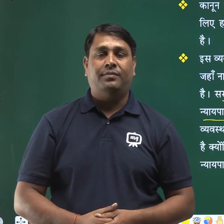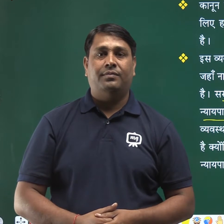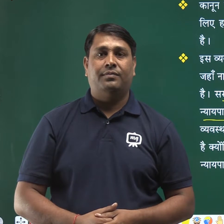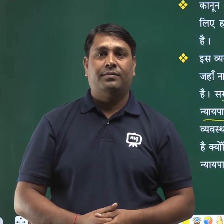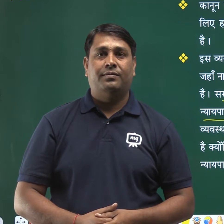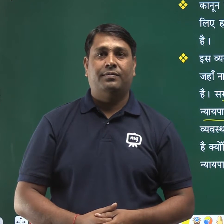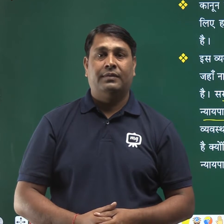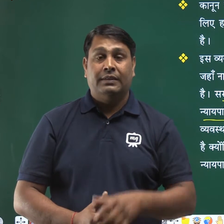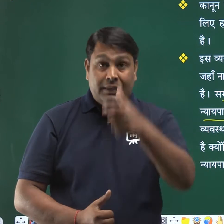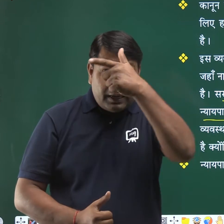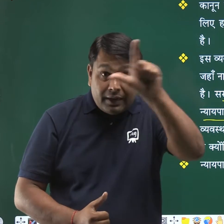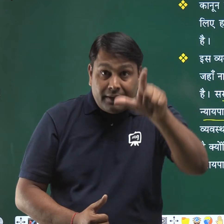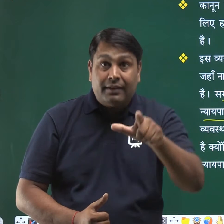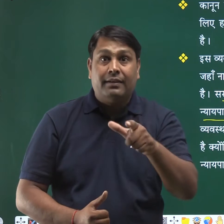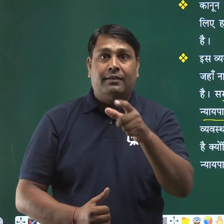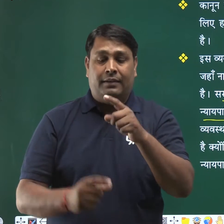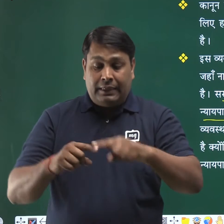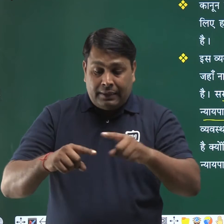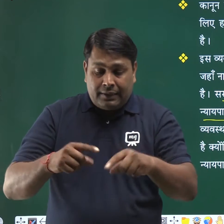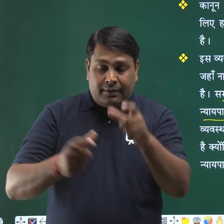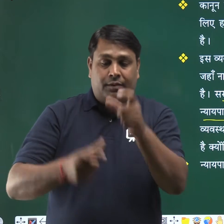भारतीय लोकतंत्र की